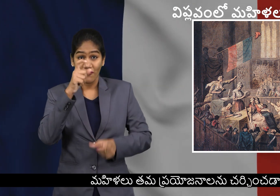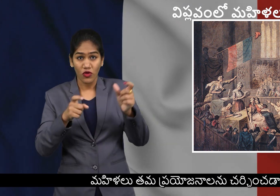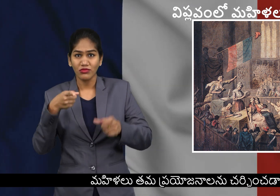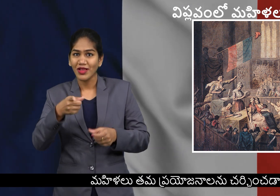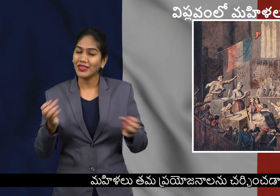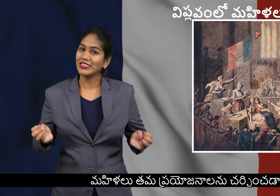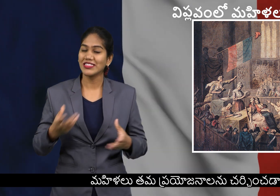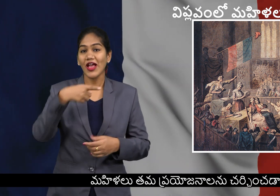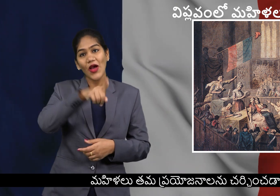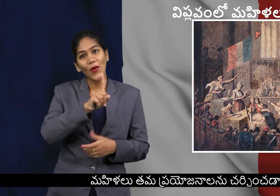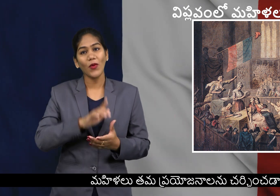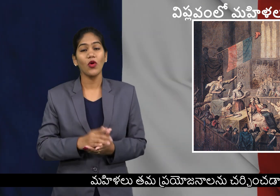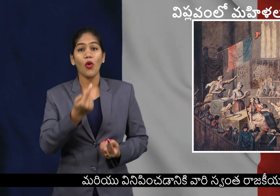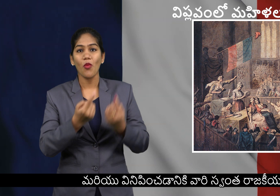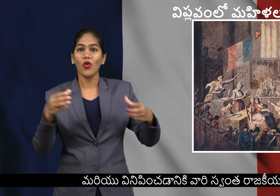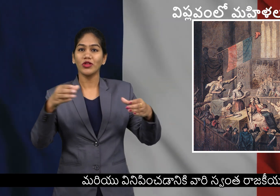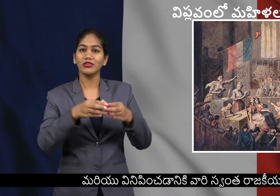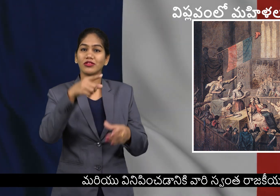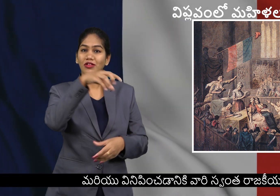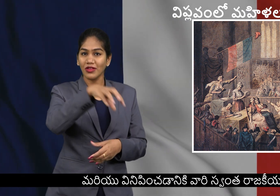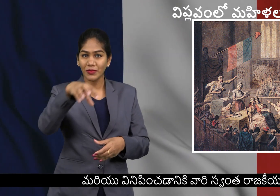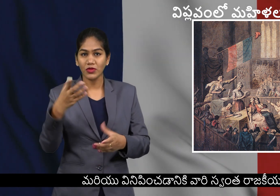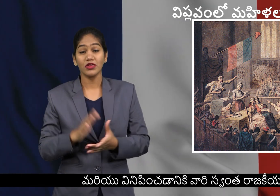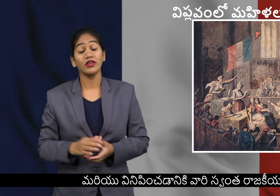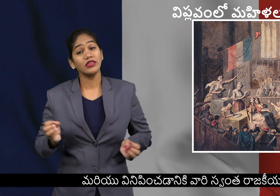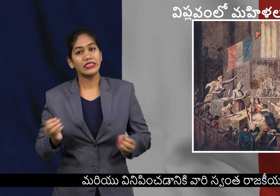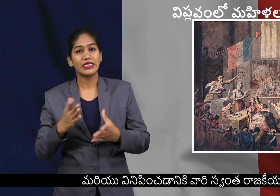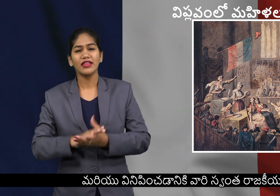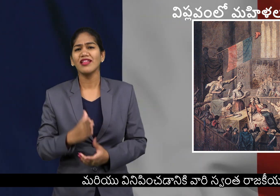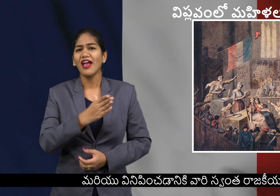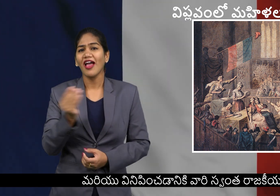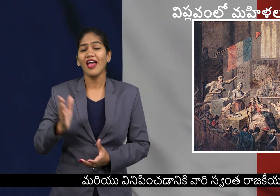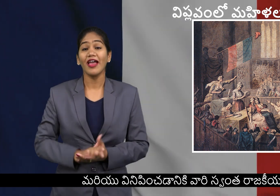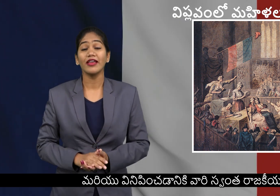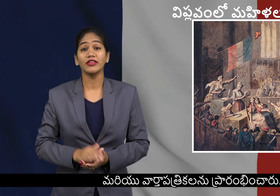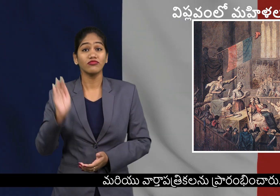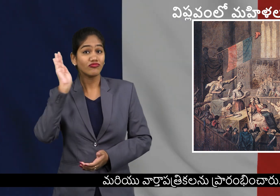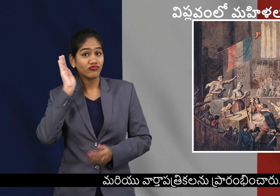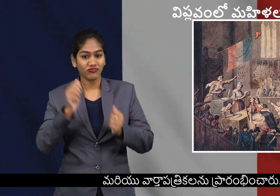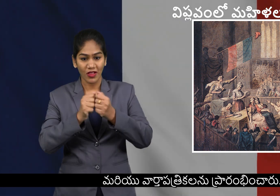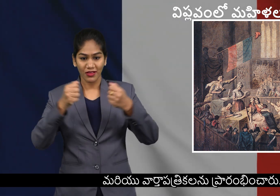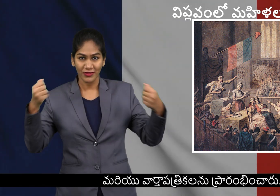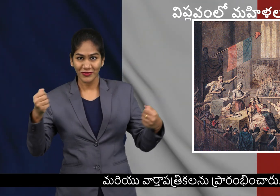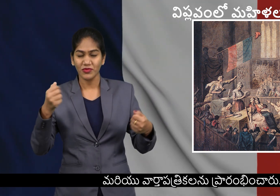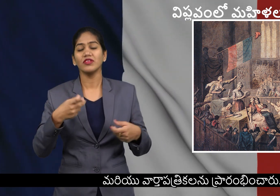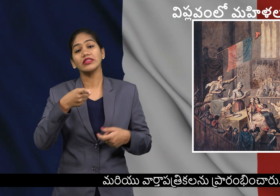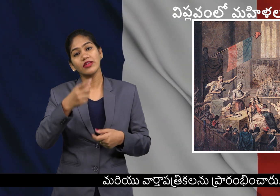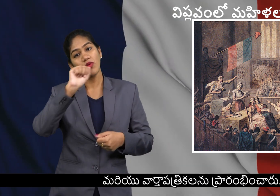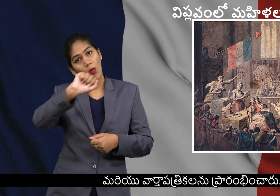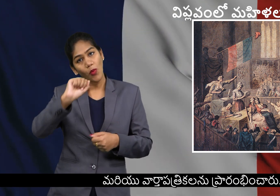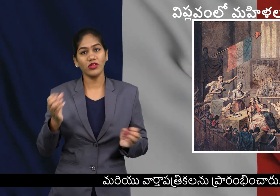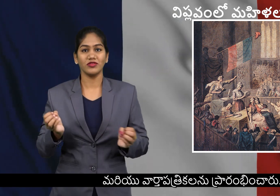మహిళలు తమ ప్రయోజనాలను చర్చించడానికి మరియు వినిపించటానికి వారి స్వంత రాజకీయ క్లబ్లు మరియు